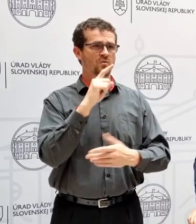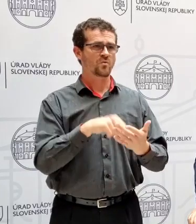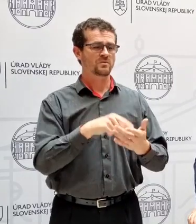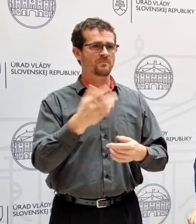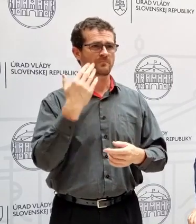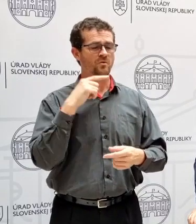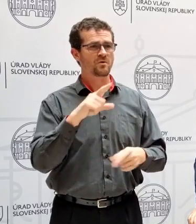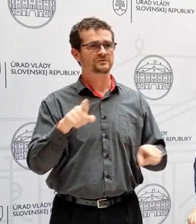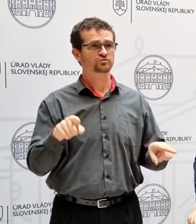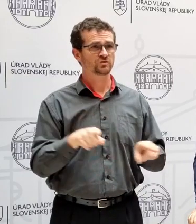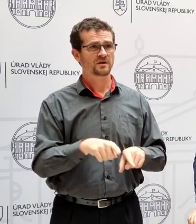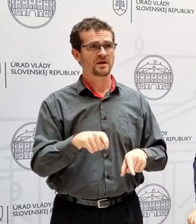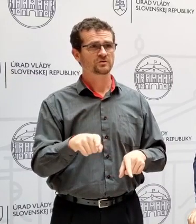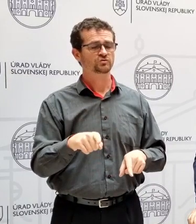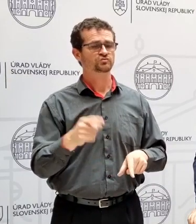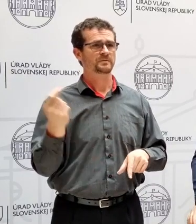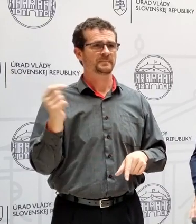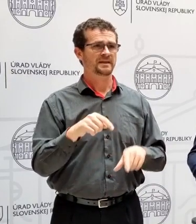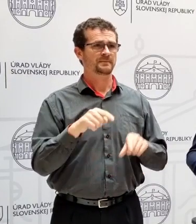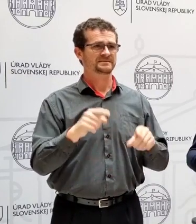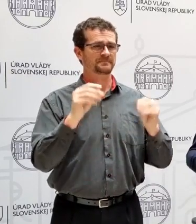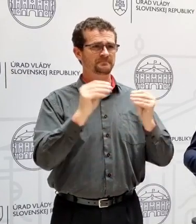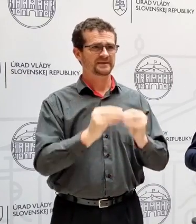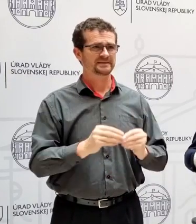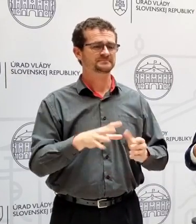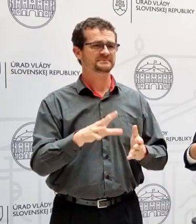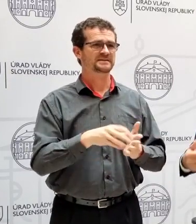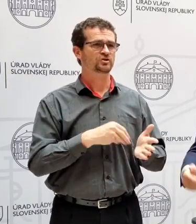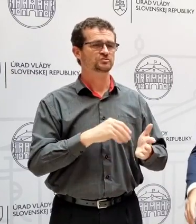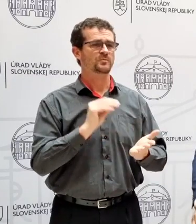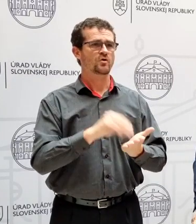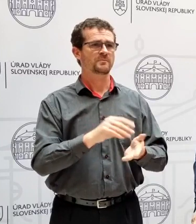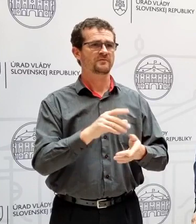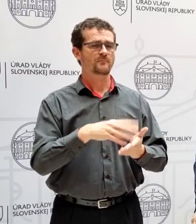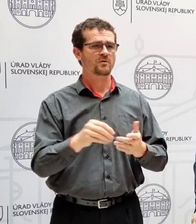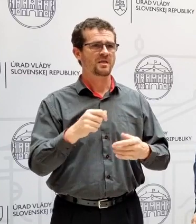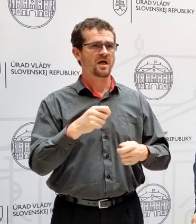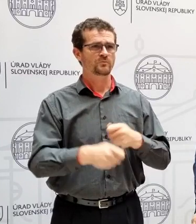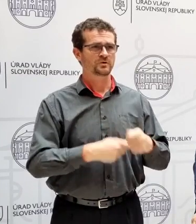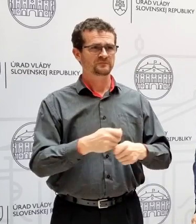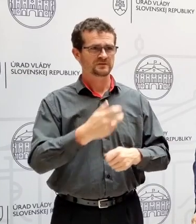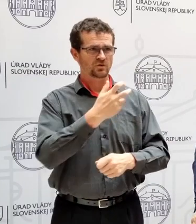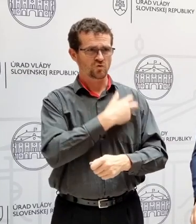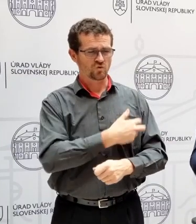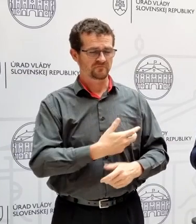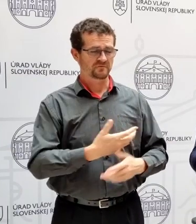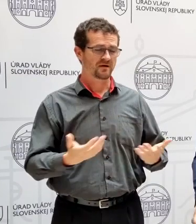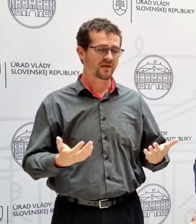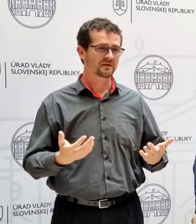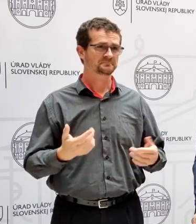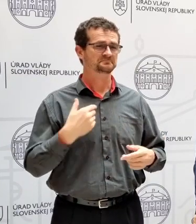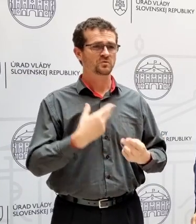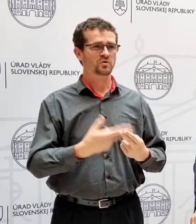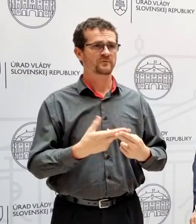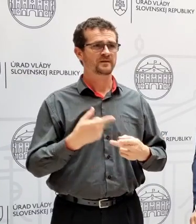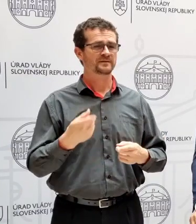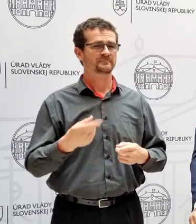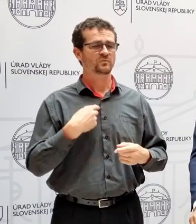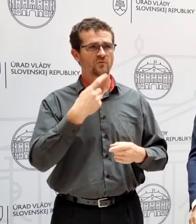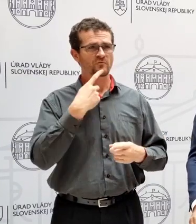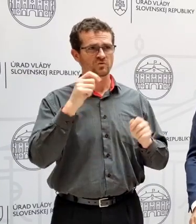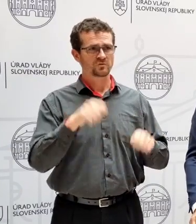teda, že či takisto prídeme s tým princípom, že začneme odmeňovať aj podľa odpracovaných rokov. Ale odpoveď, alebo teda, čo